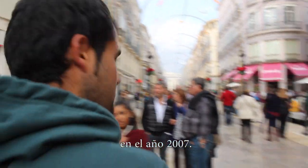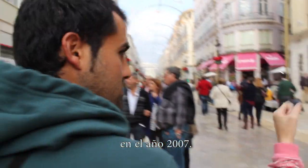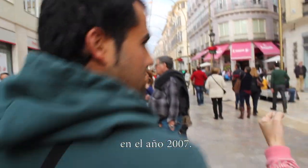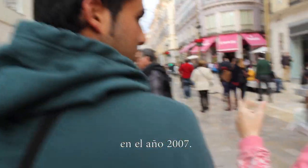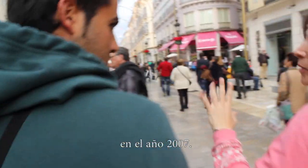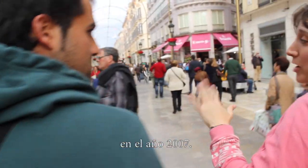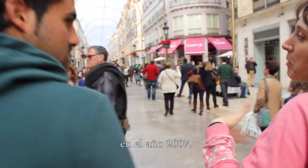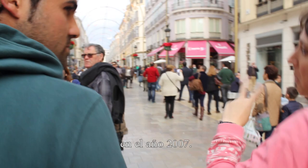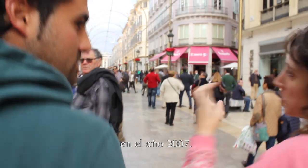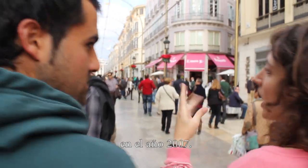2007.